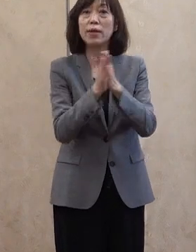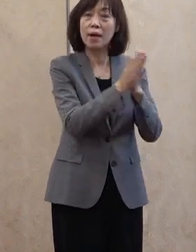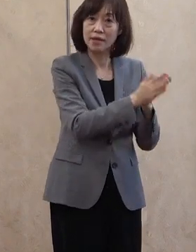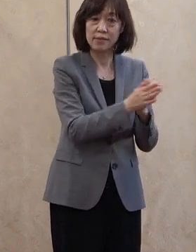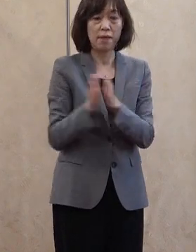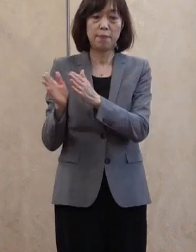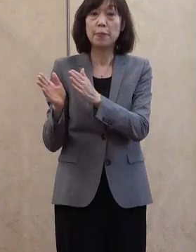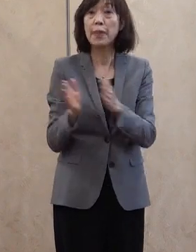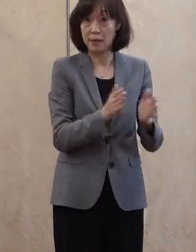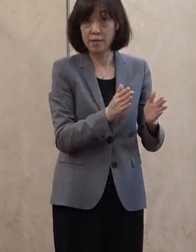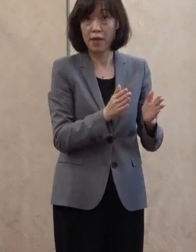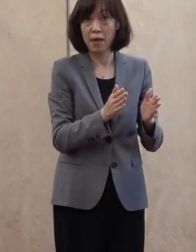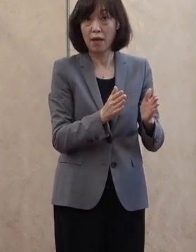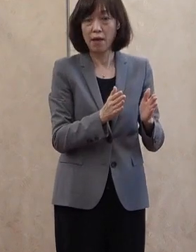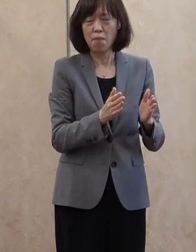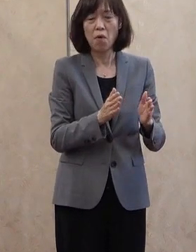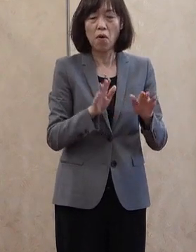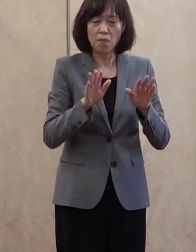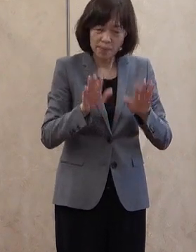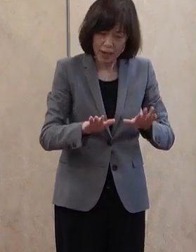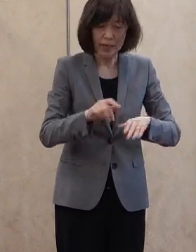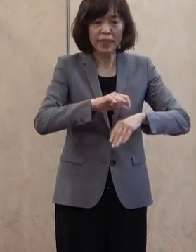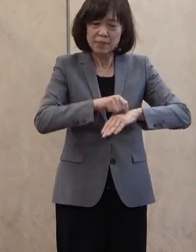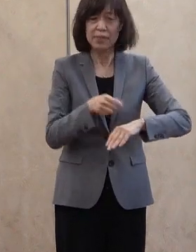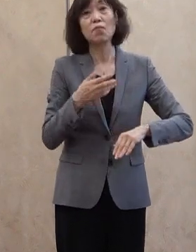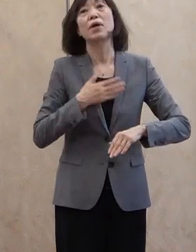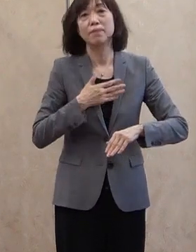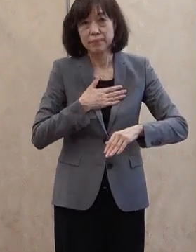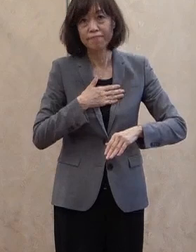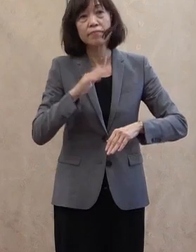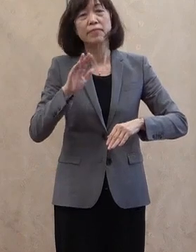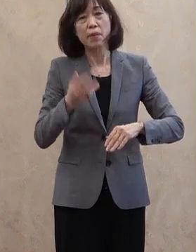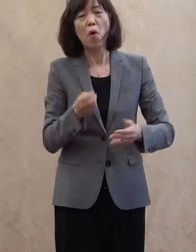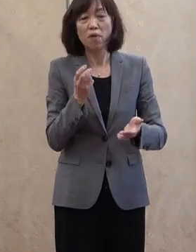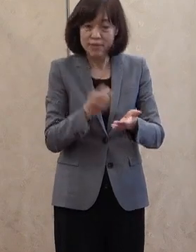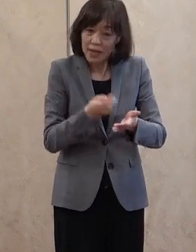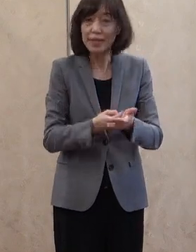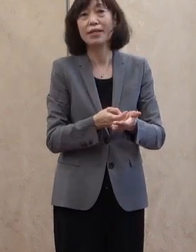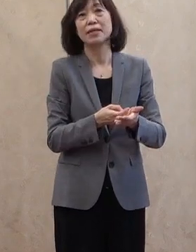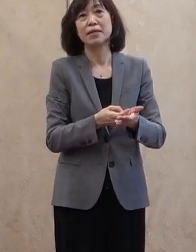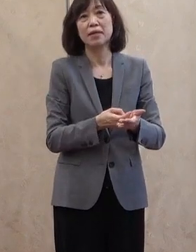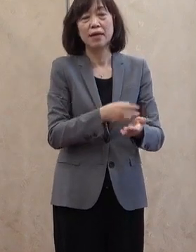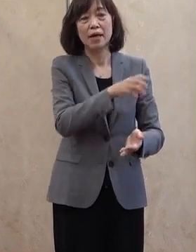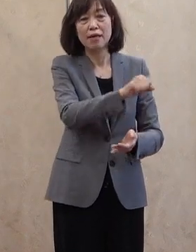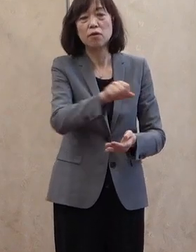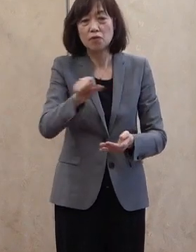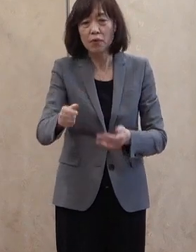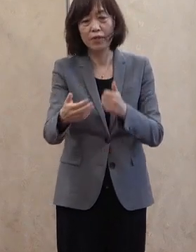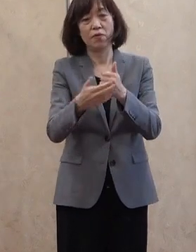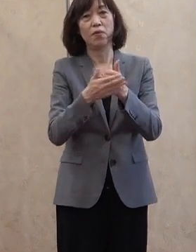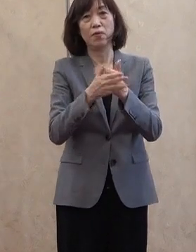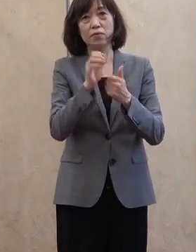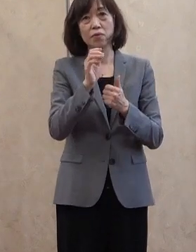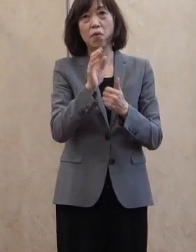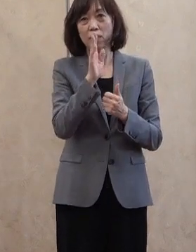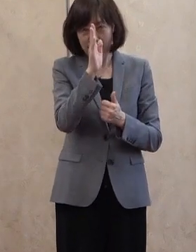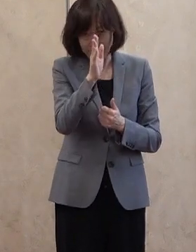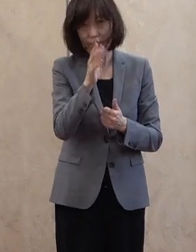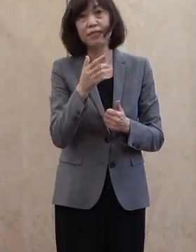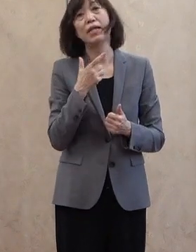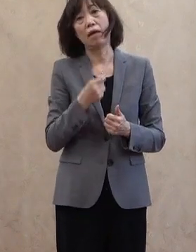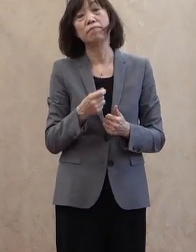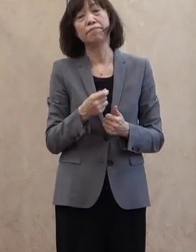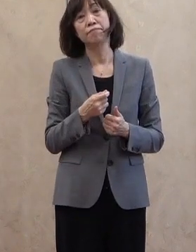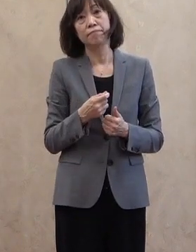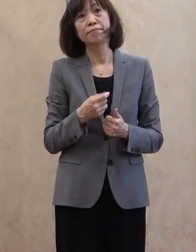制を厳しい中ではありますけれども、ぜひこの病床の確保にご協力をお願いしたいということを我々